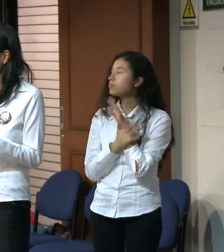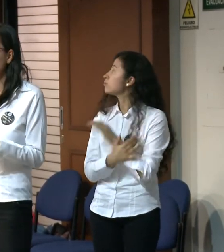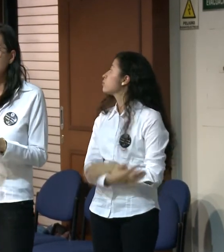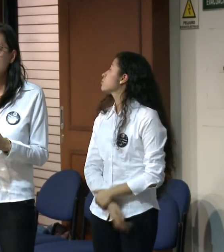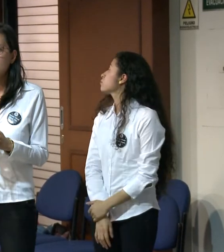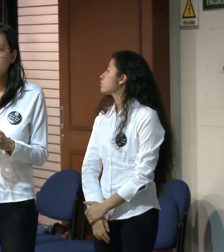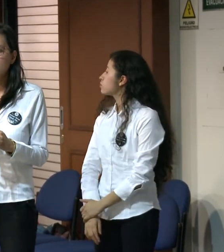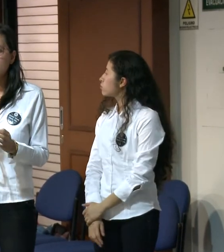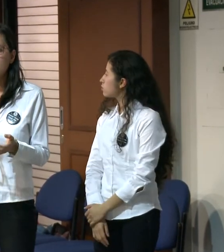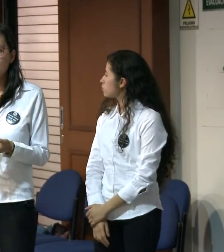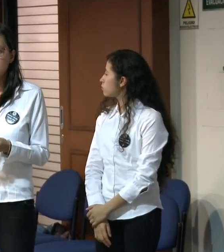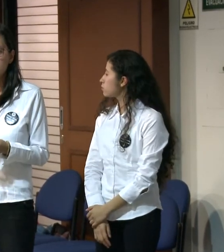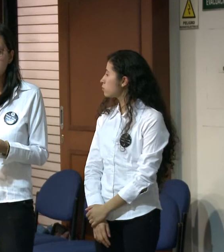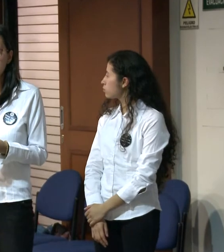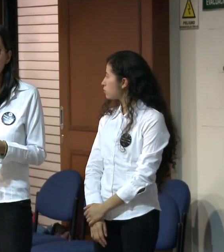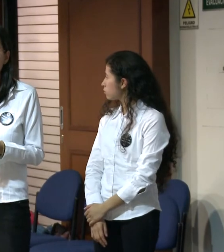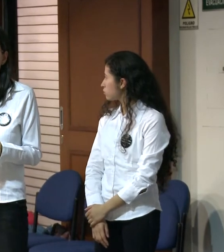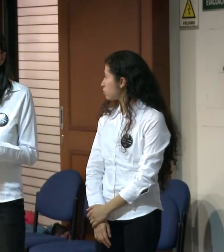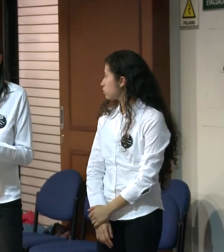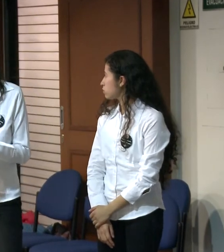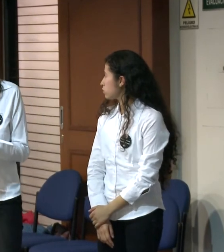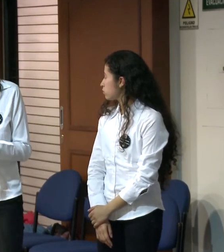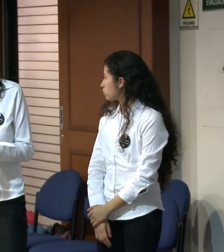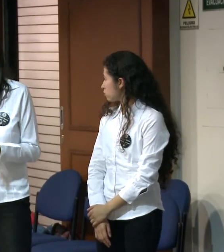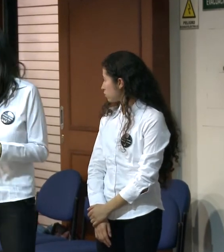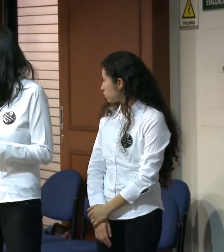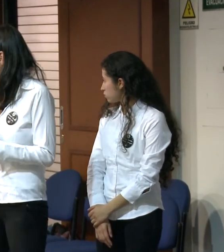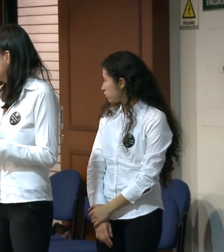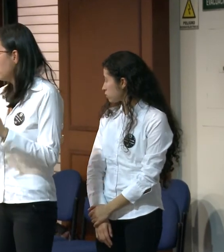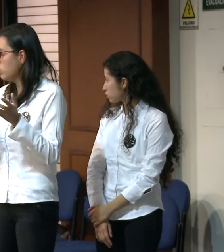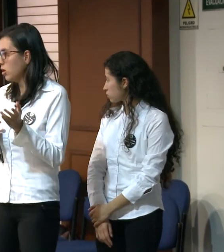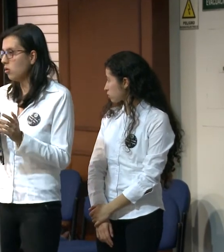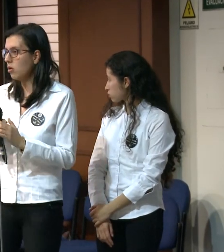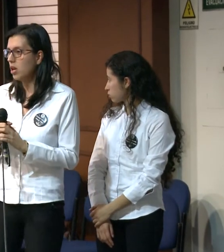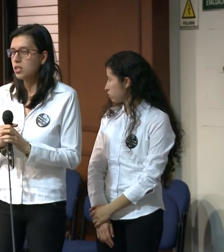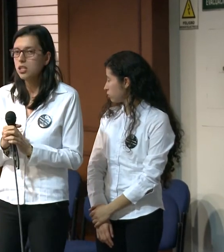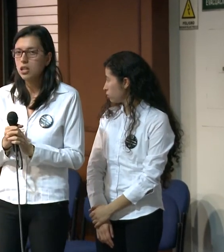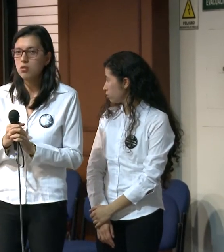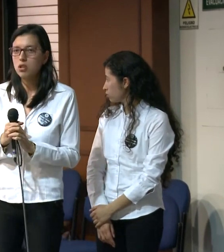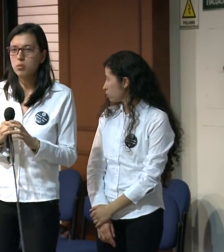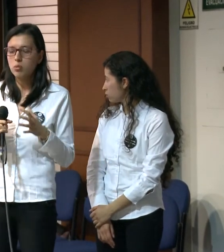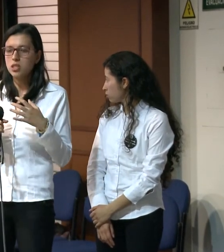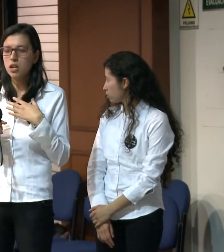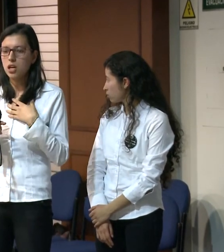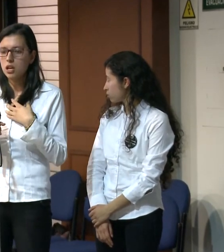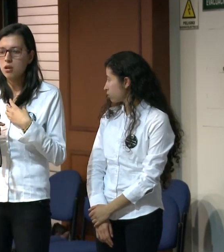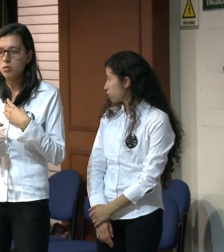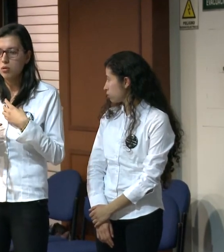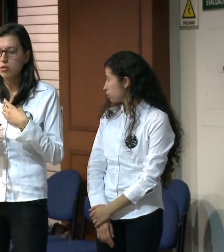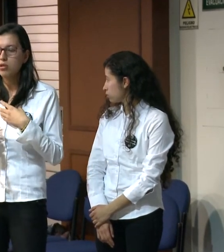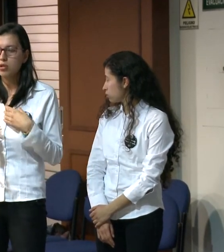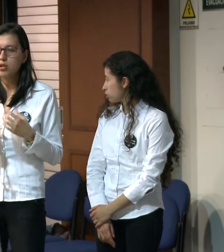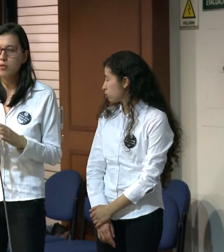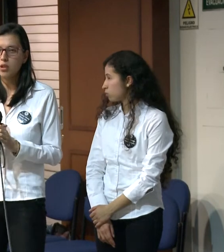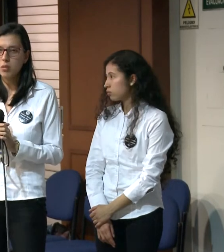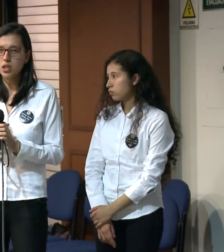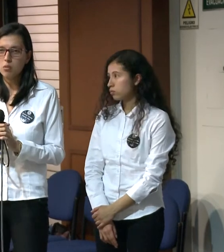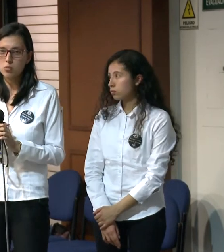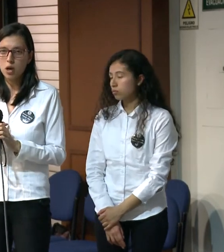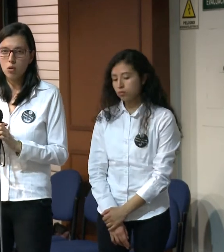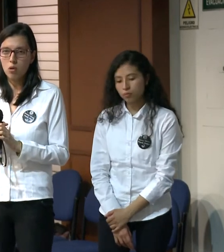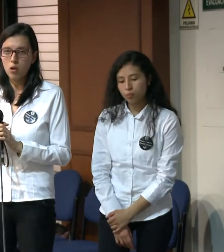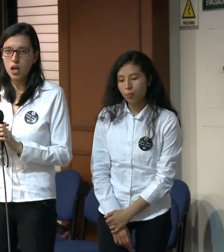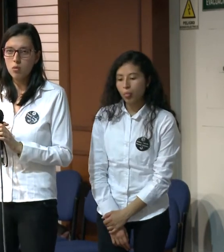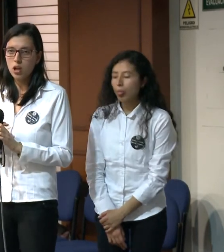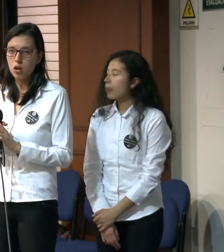los encuentros los lenguajes artísticos. Otro aspecto a rescatar de nuestra propuesta, nosotros nos